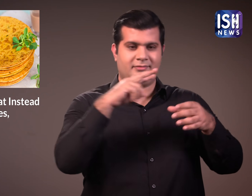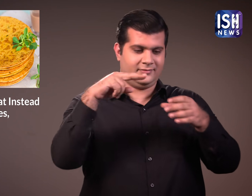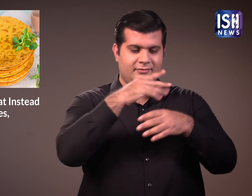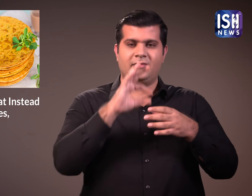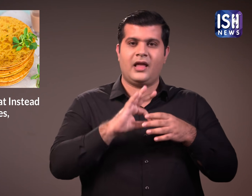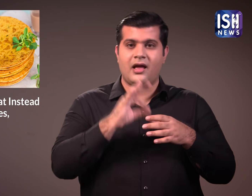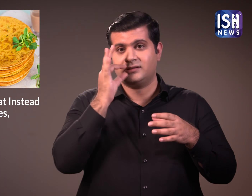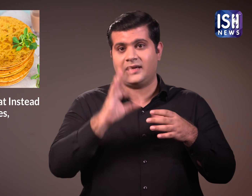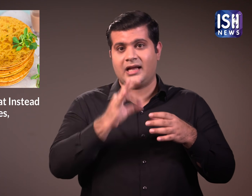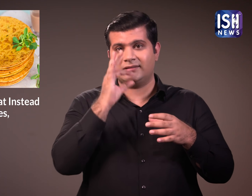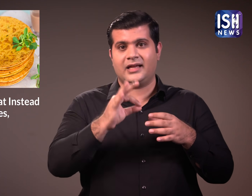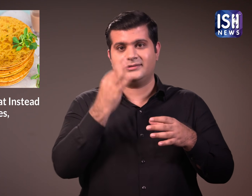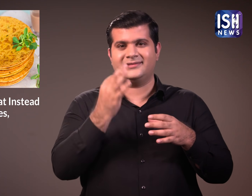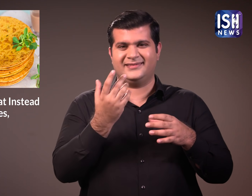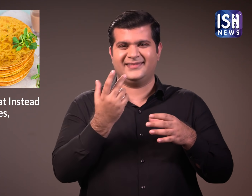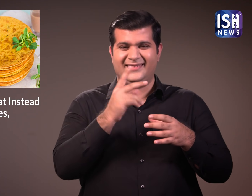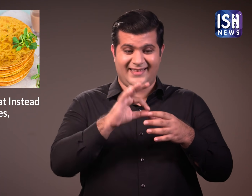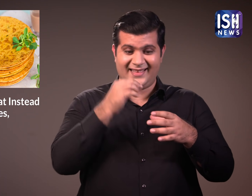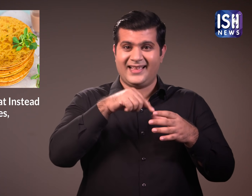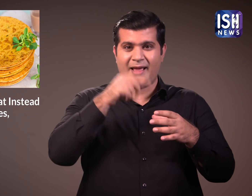हैं।